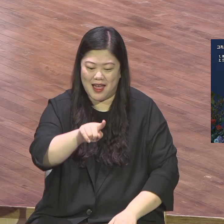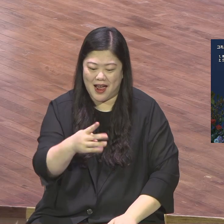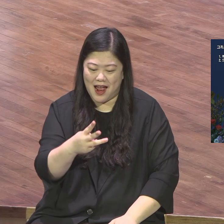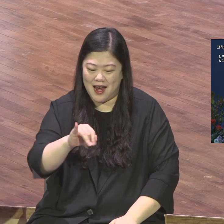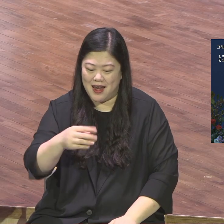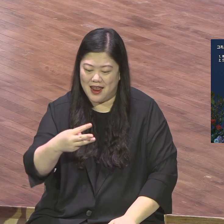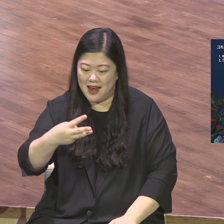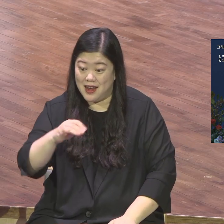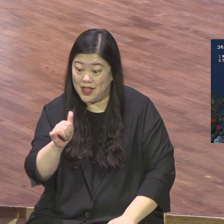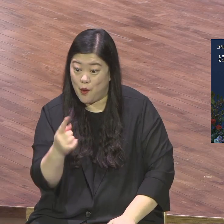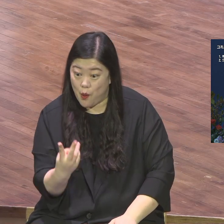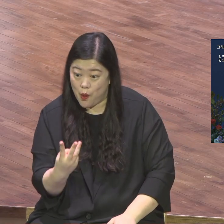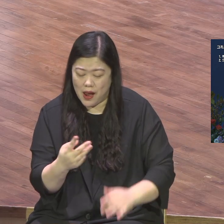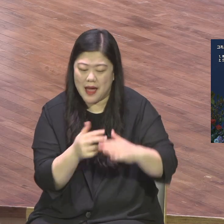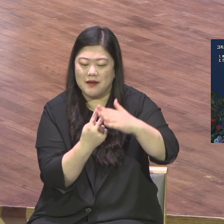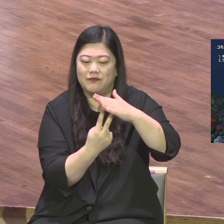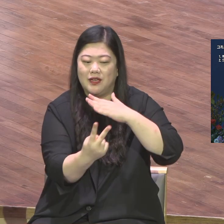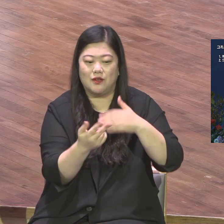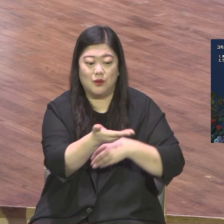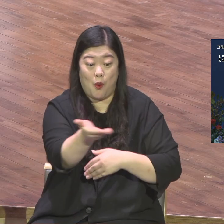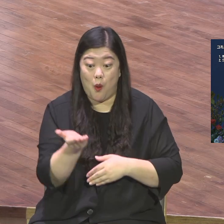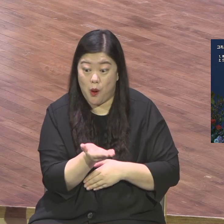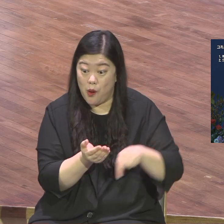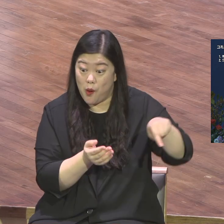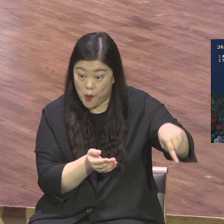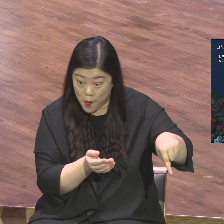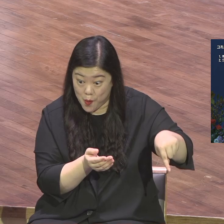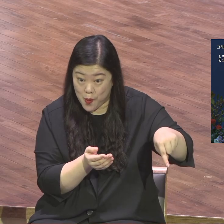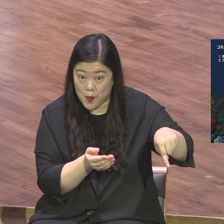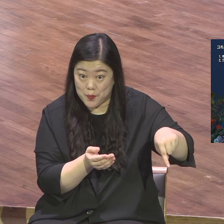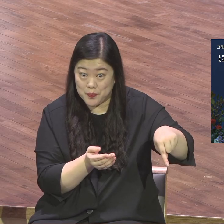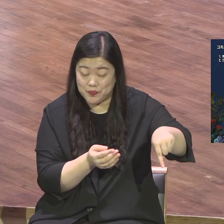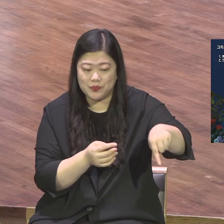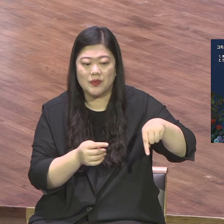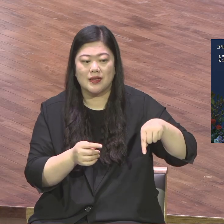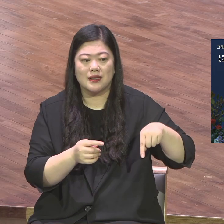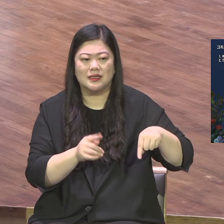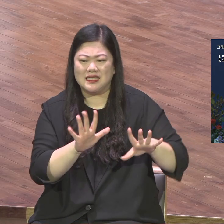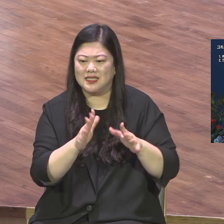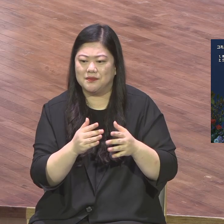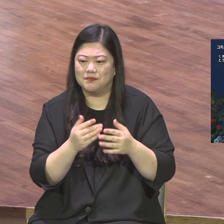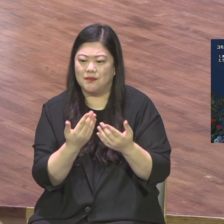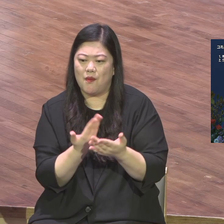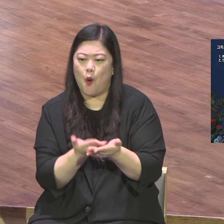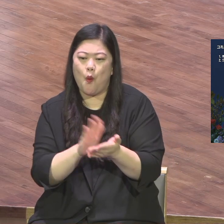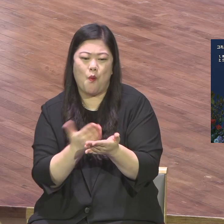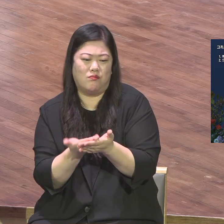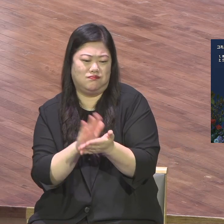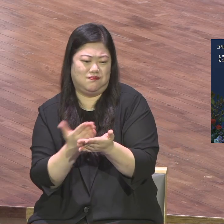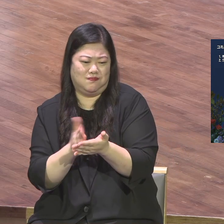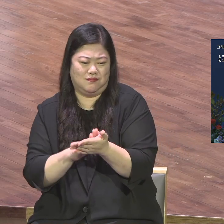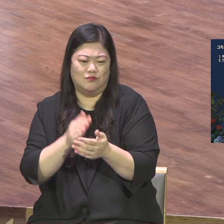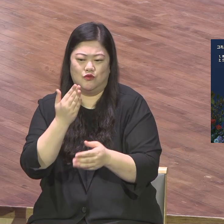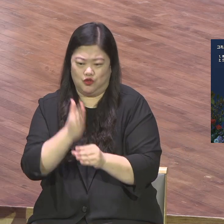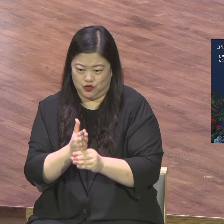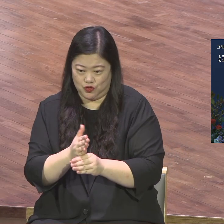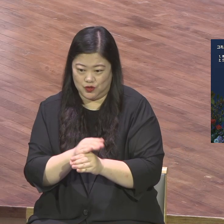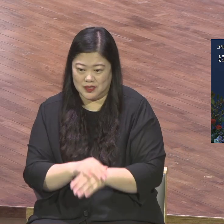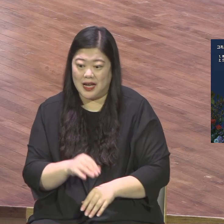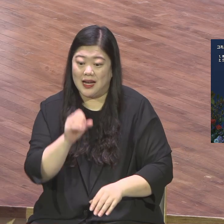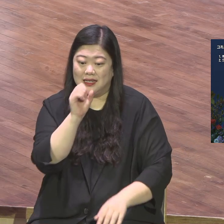비서진에 지시해 보냈어요. 스카이 아토리를 해라. 스카이가 뭐냐? S,